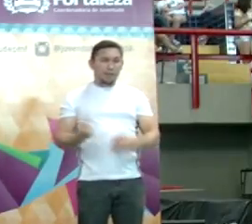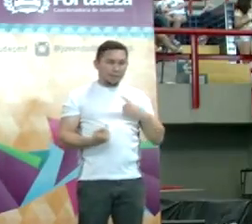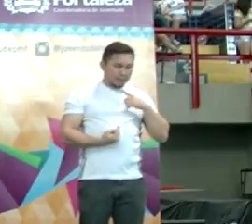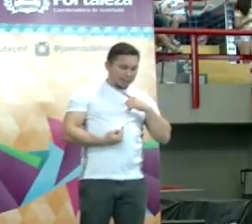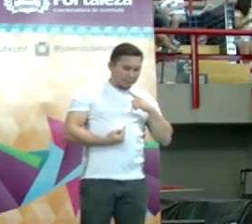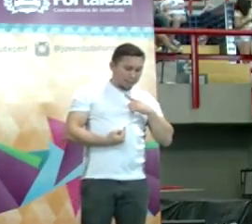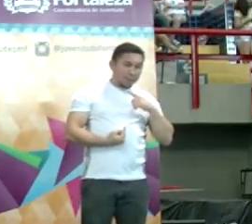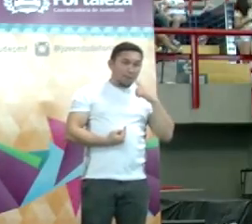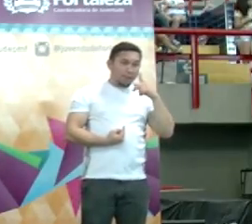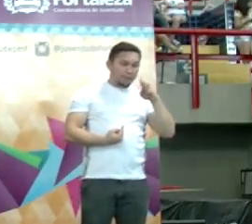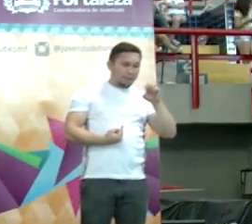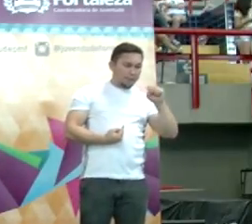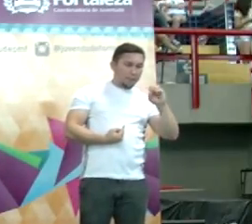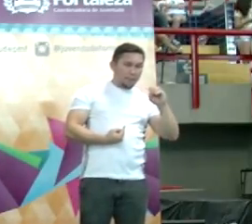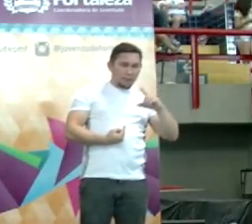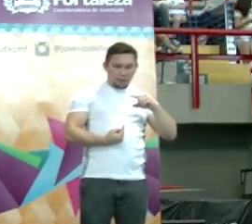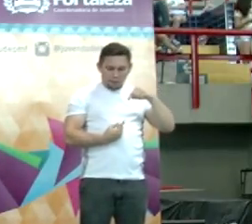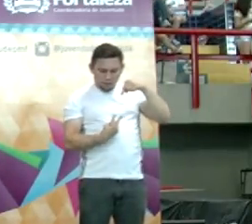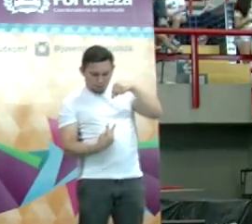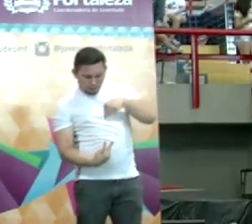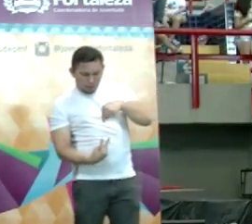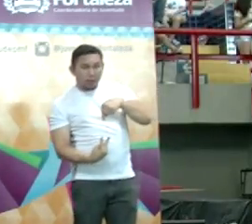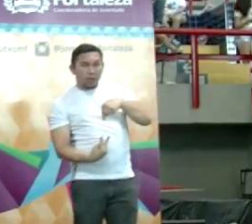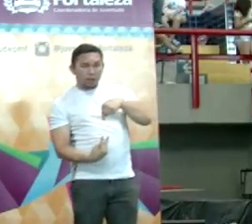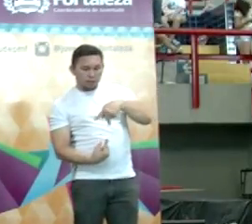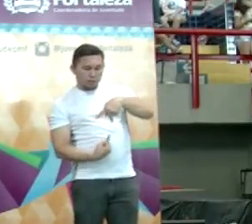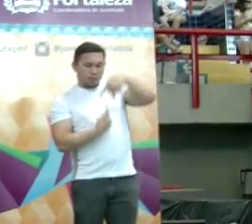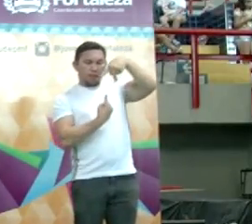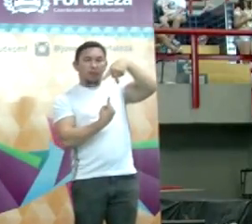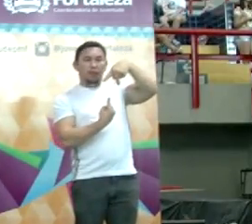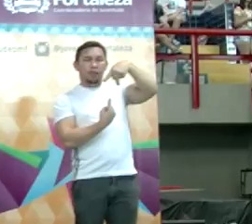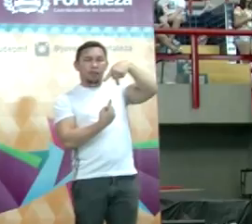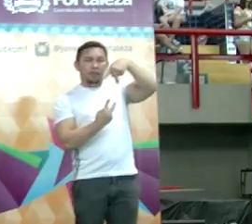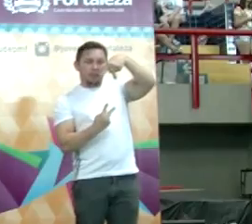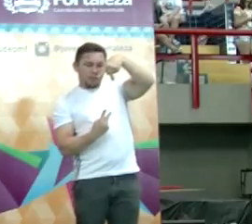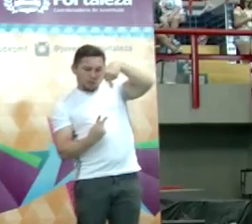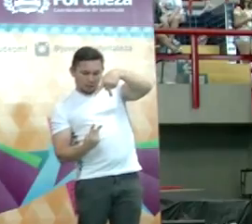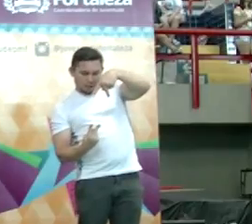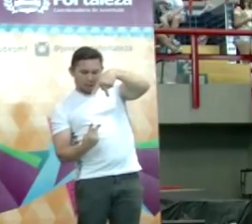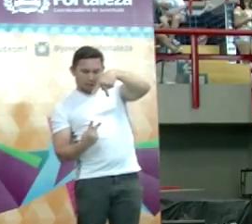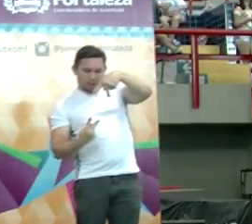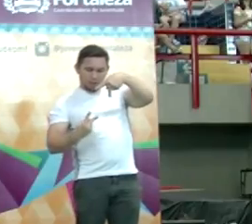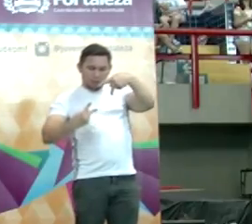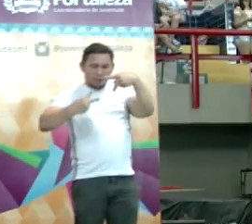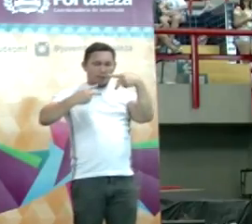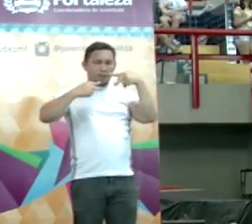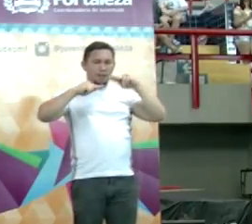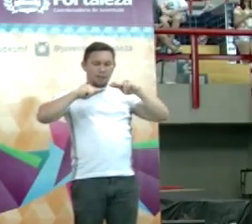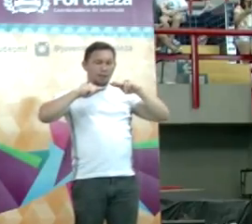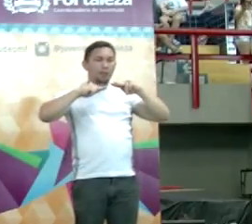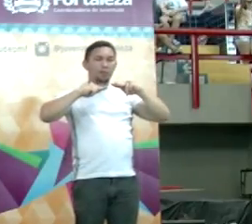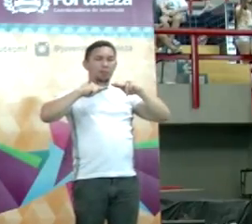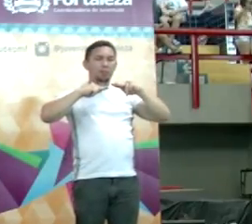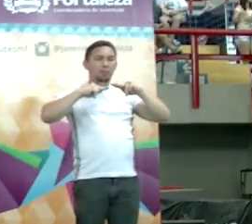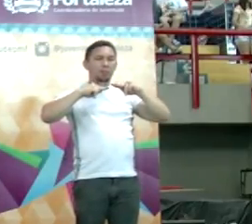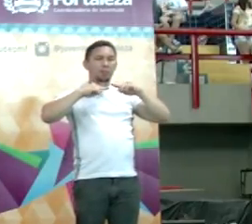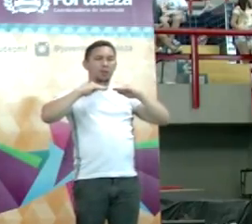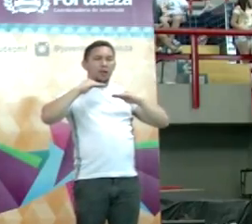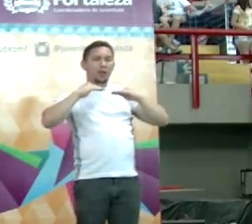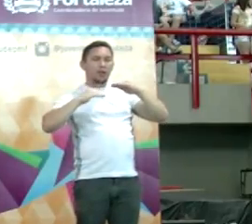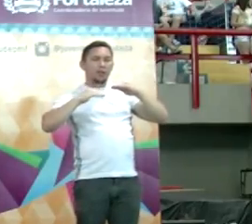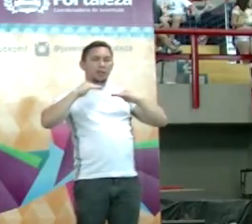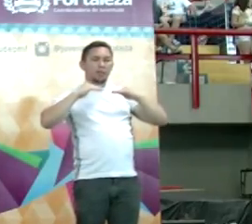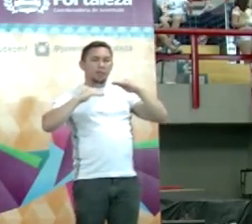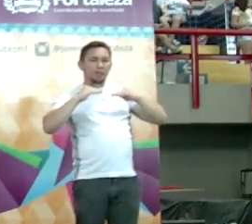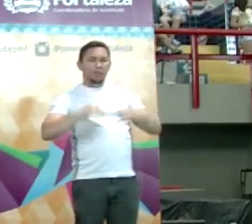Ou seja, o peso para baixo e a normal para cima. Elas se equilibram. Todo mundo comigo. Peso